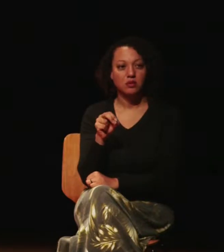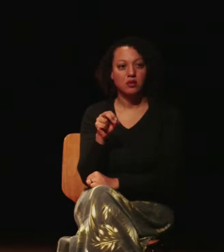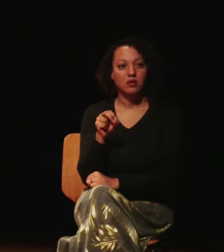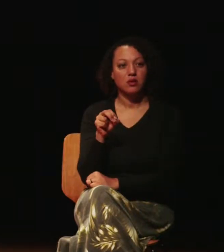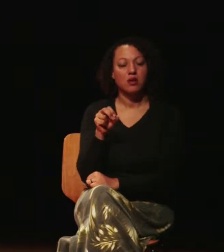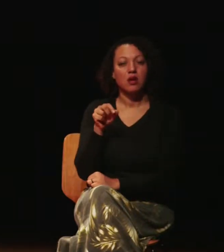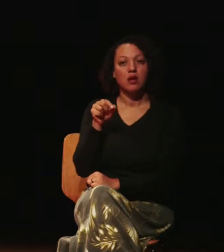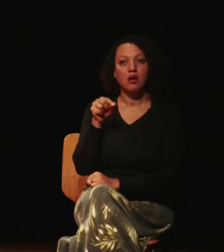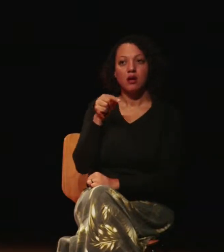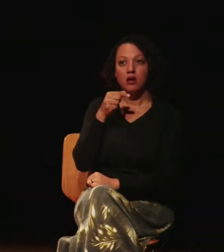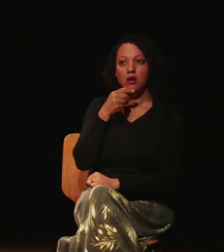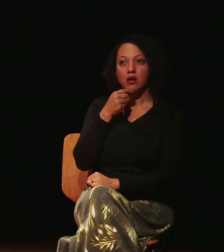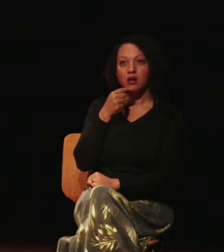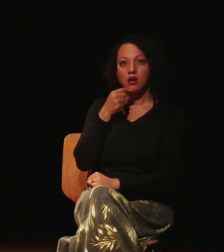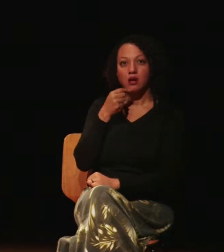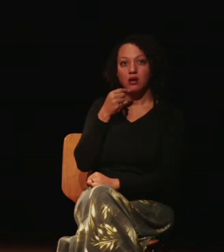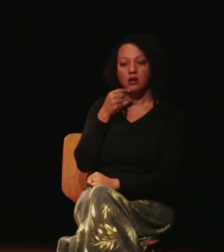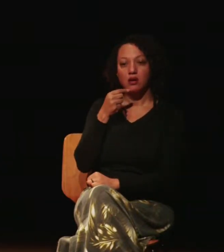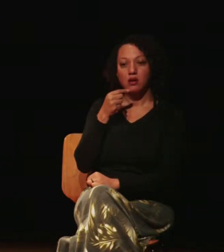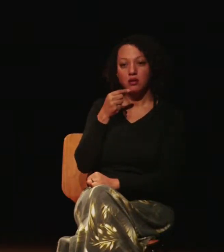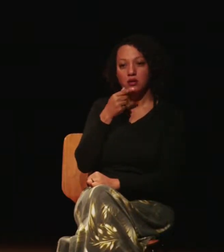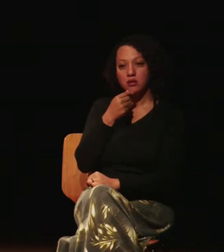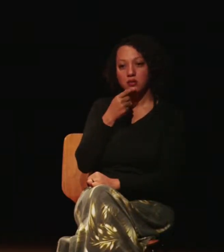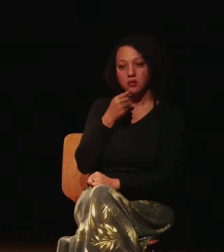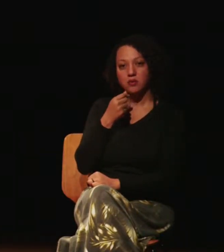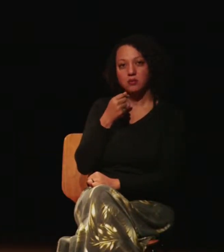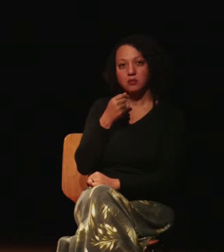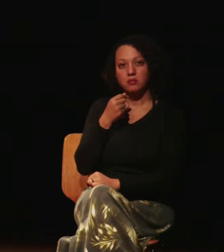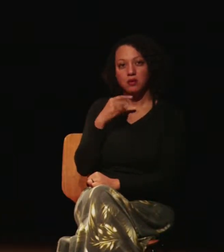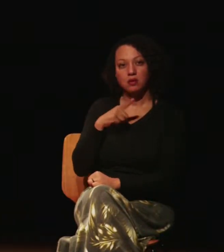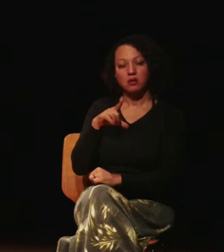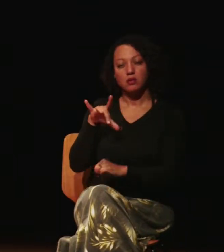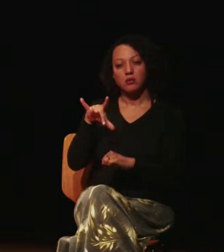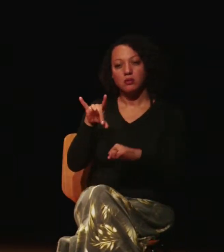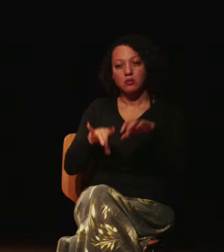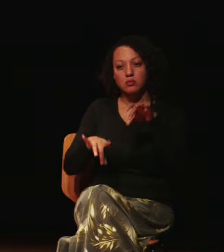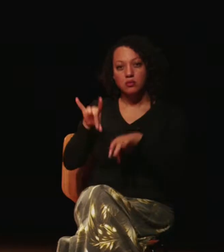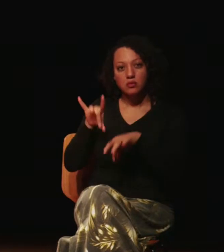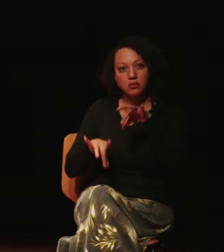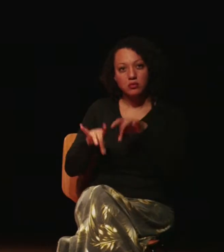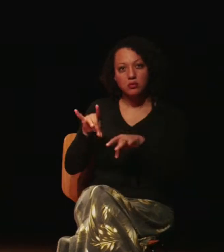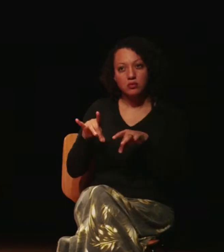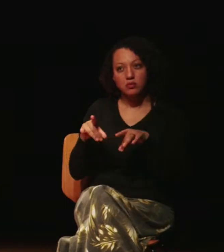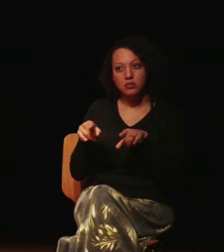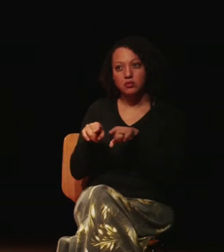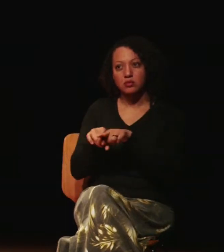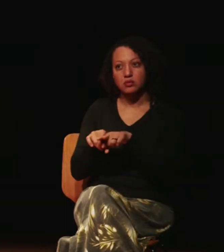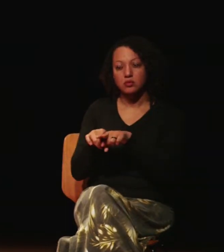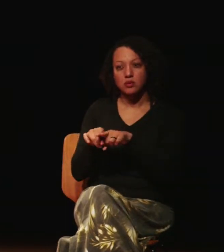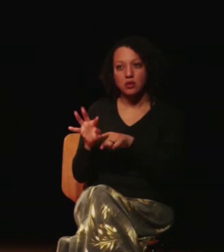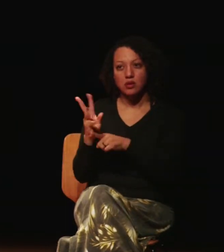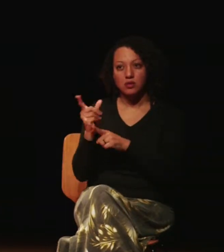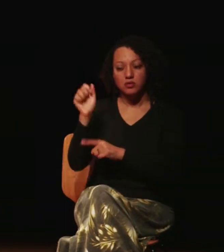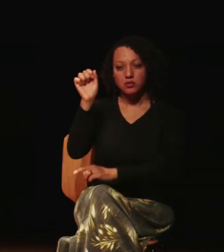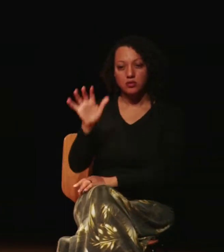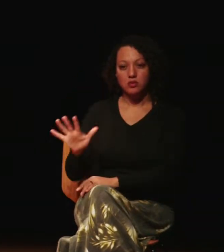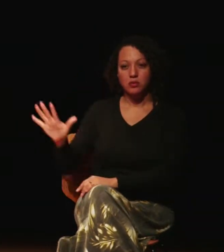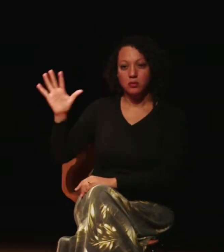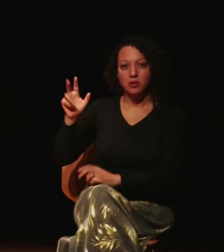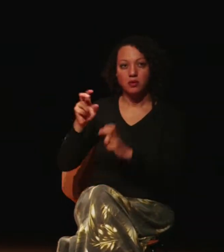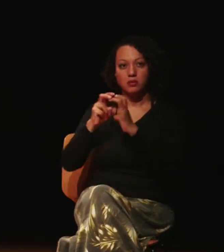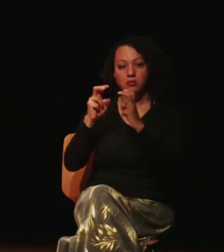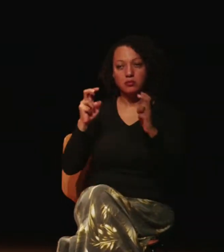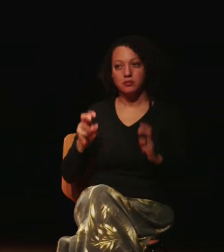ele foi recentemente nomeado curador adjunto de arte europeia do